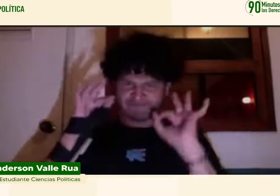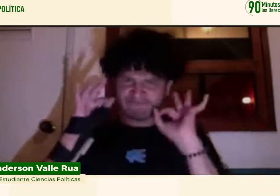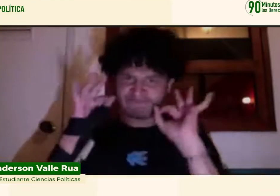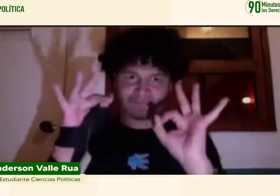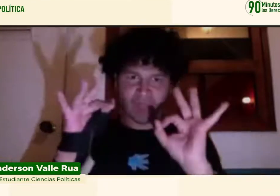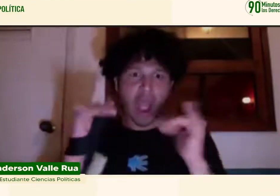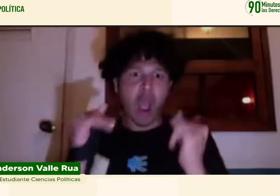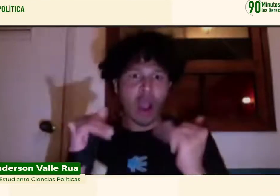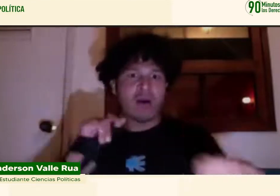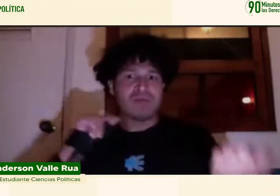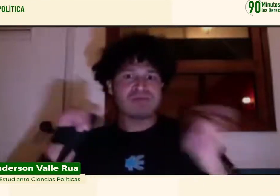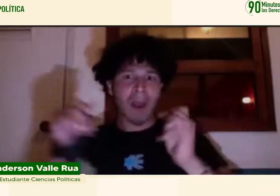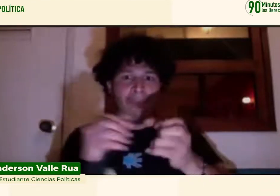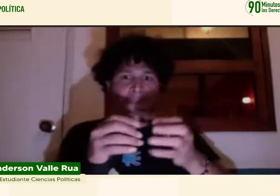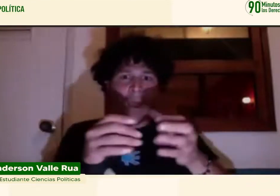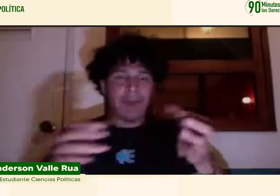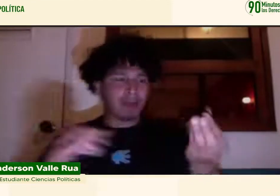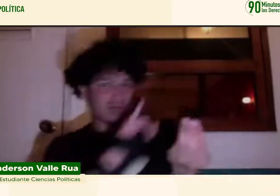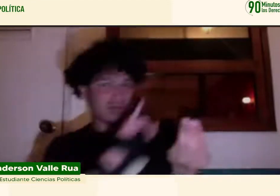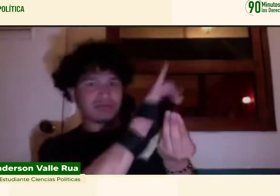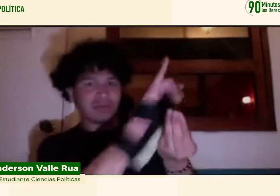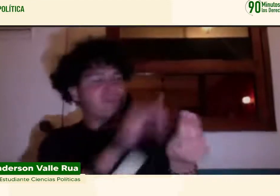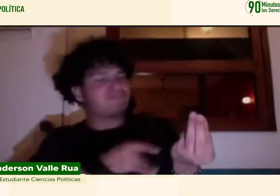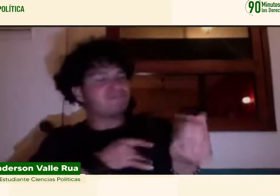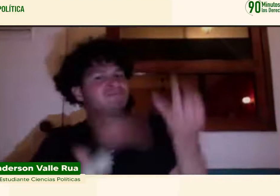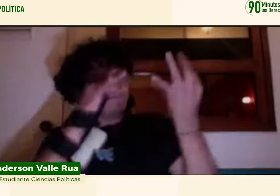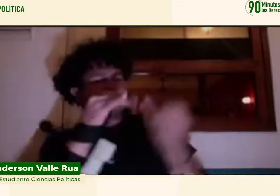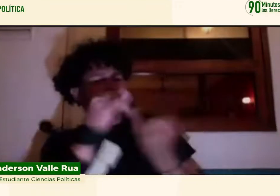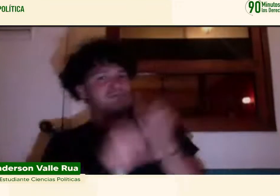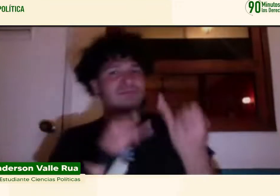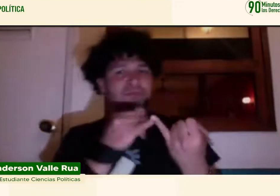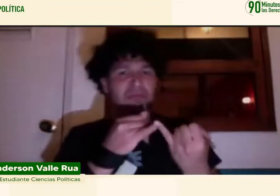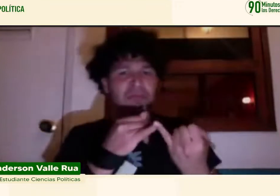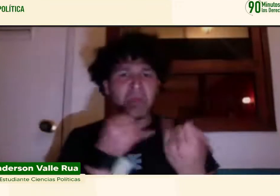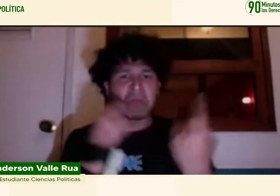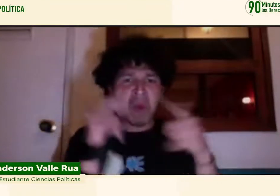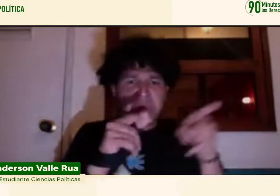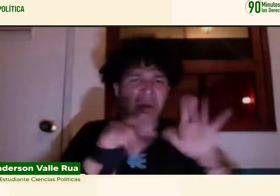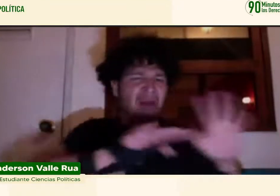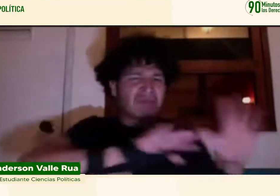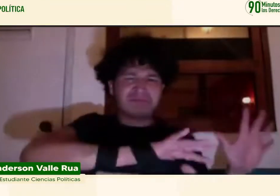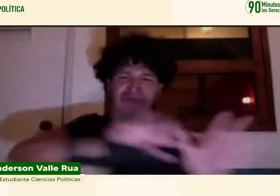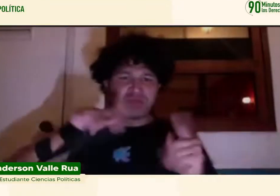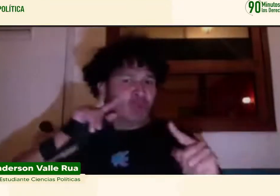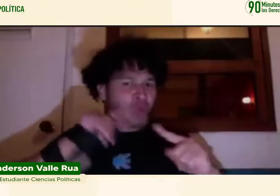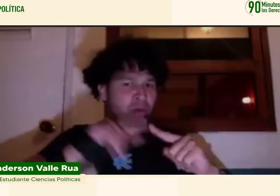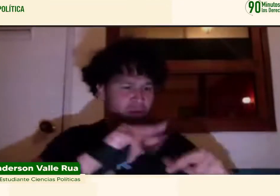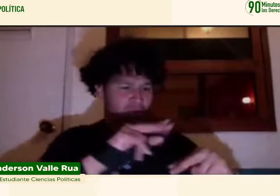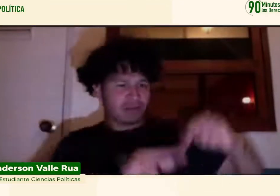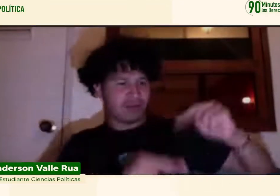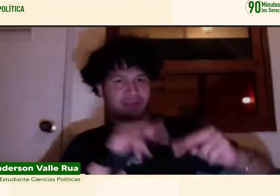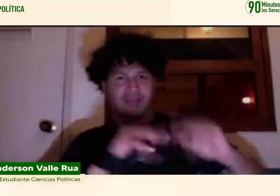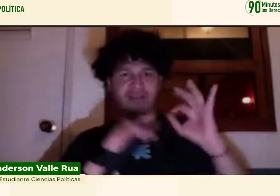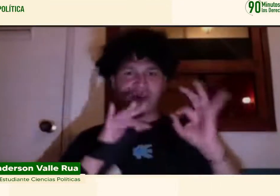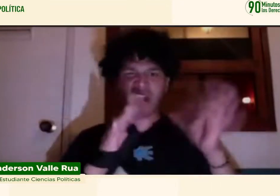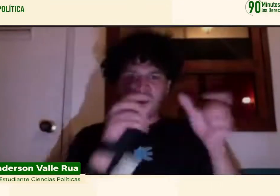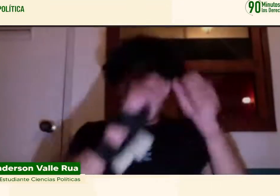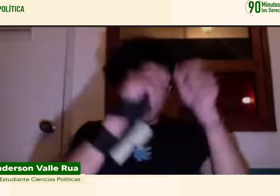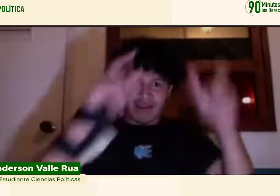esto ya la fuerza que tiene el estado frente a la institucionalidad / frente al poder que él ejerce es necesario